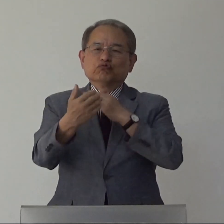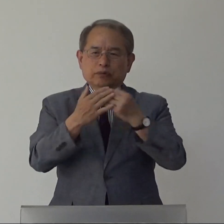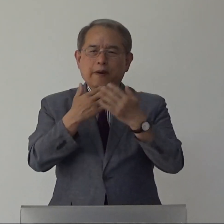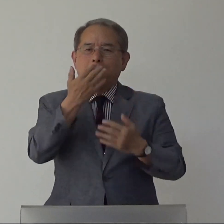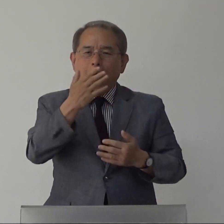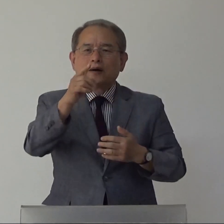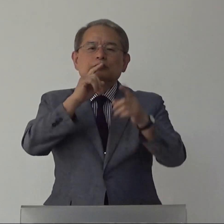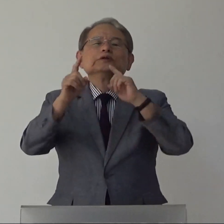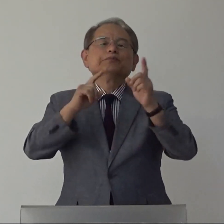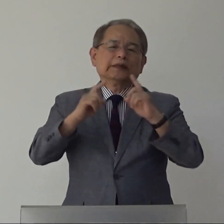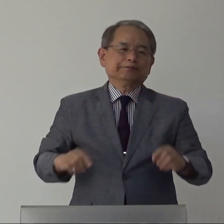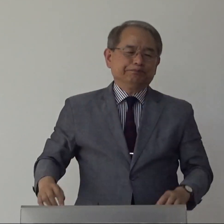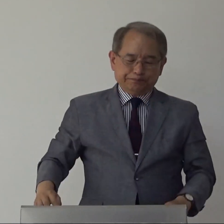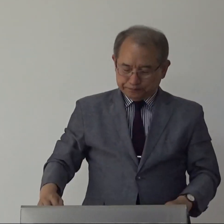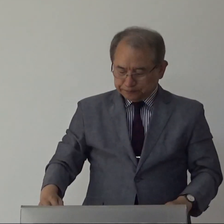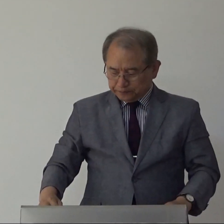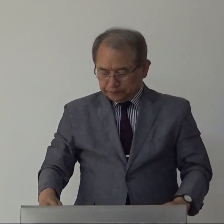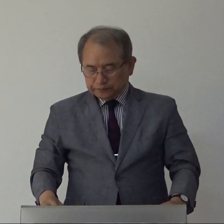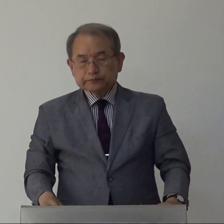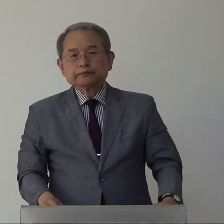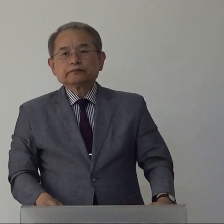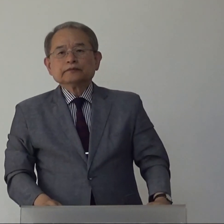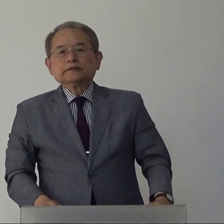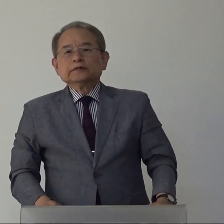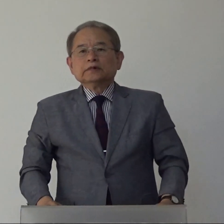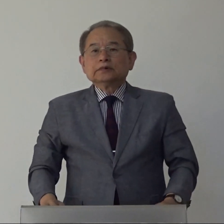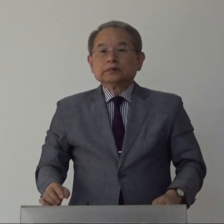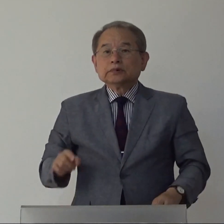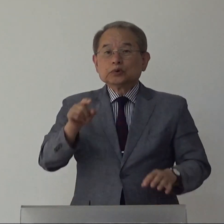가장 좋은 것은 서로 용서하고 용납하는 것입니다.